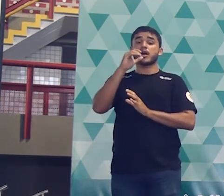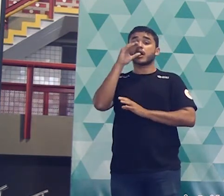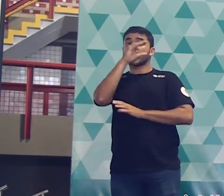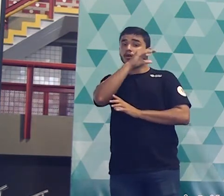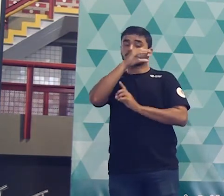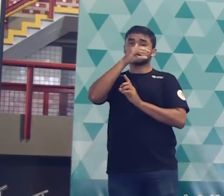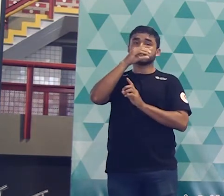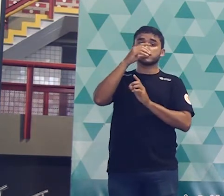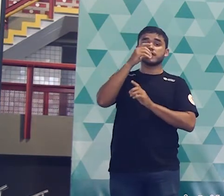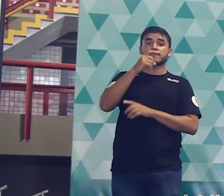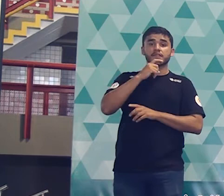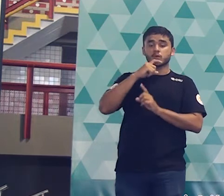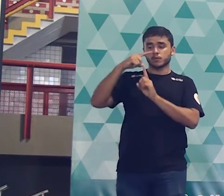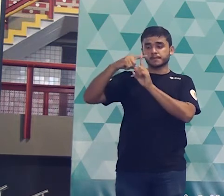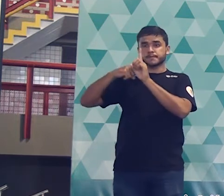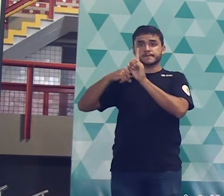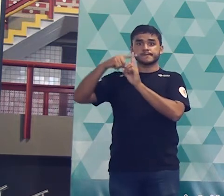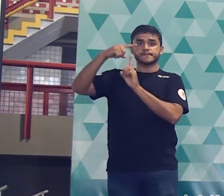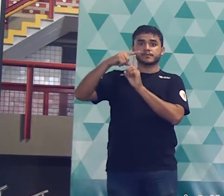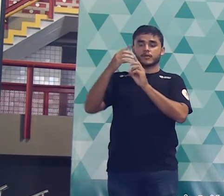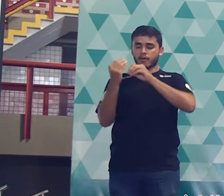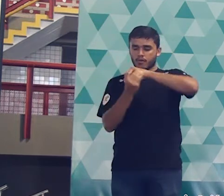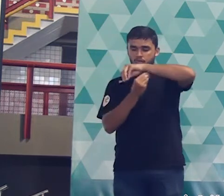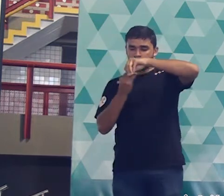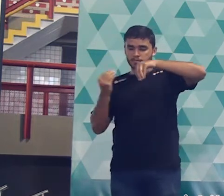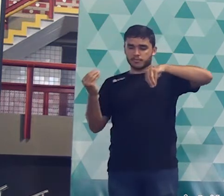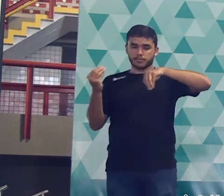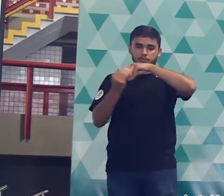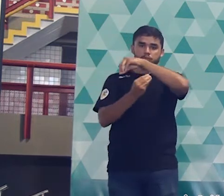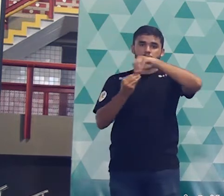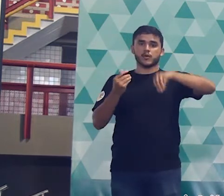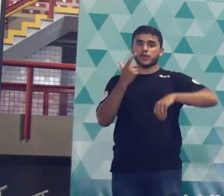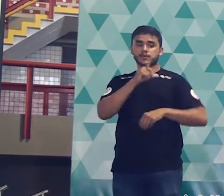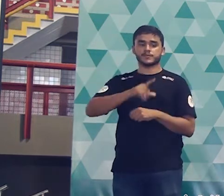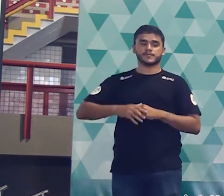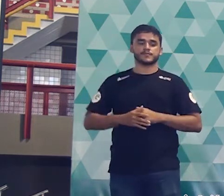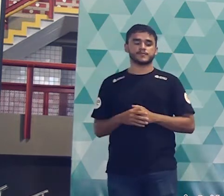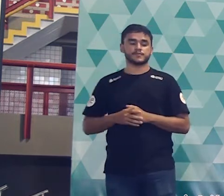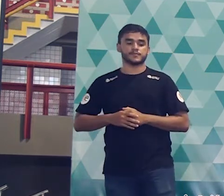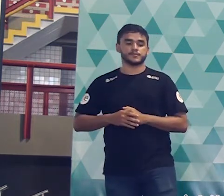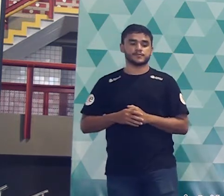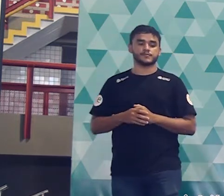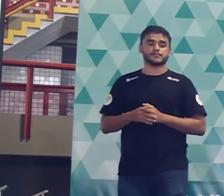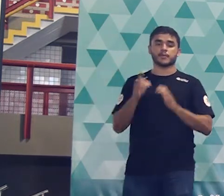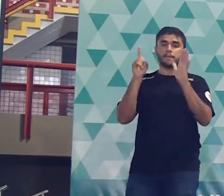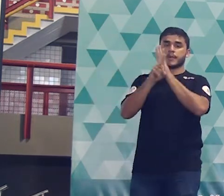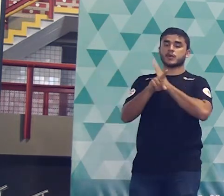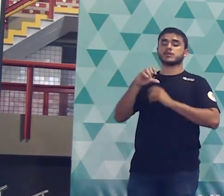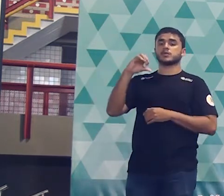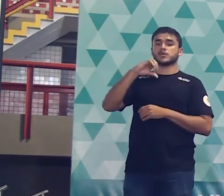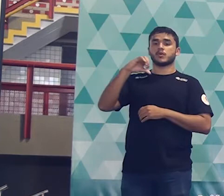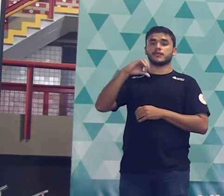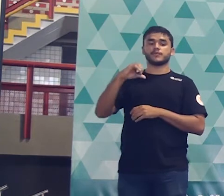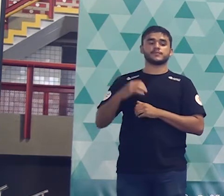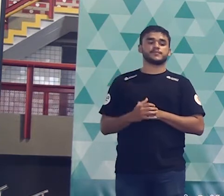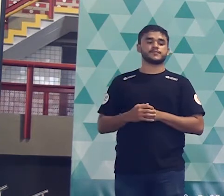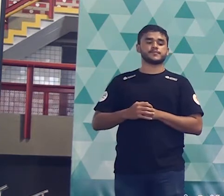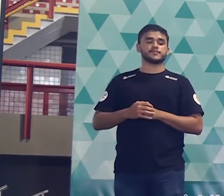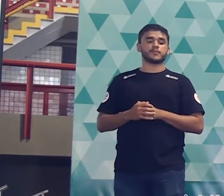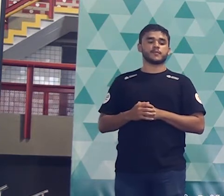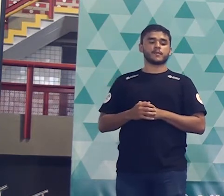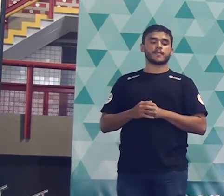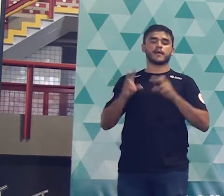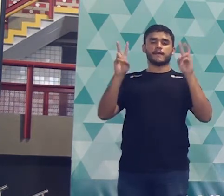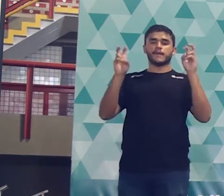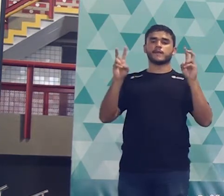nós conseguimos separar as substâncias. Vamos para a próxima questão, para dar tempo para a gente resolver todas. Ó. Nona. De novo, questão de combustível. De